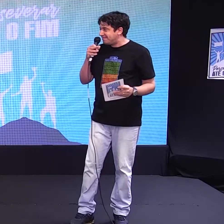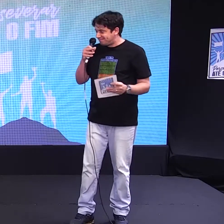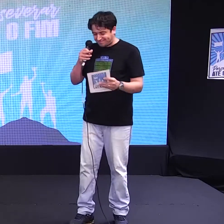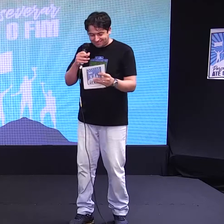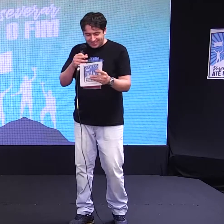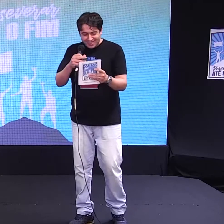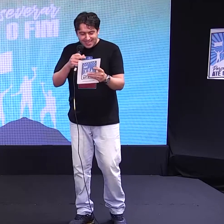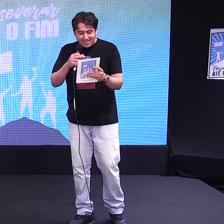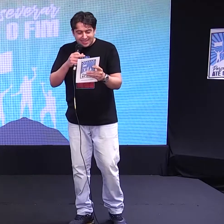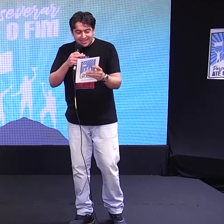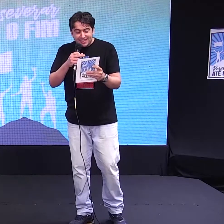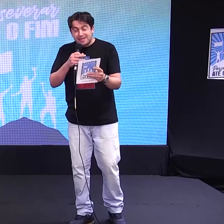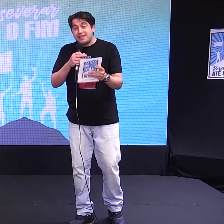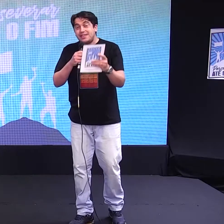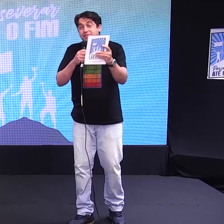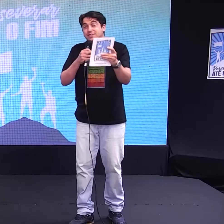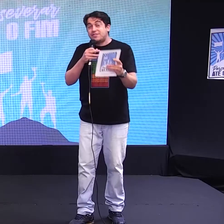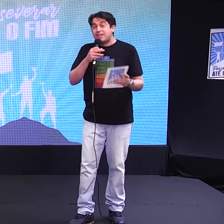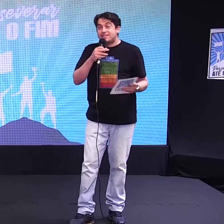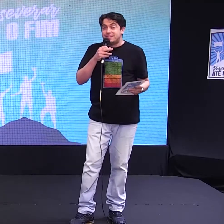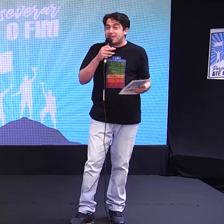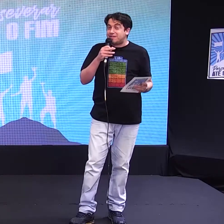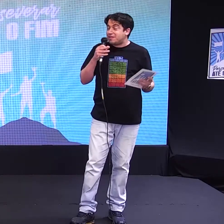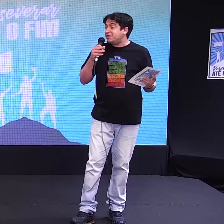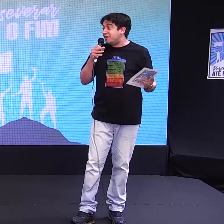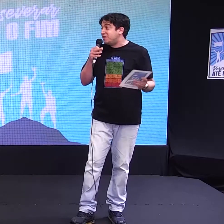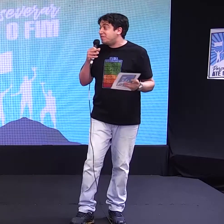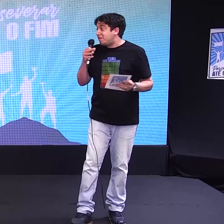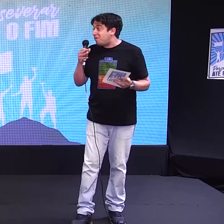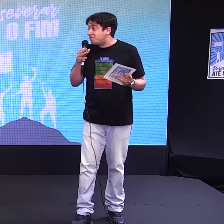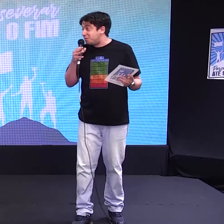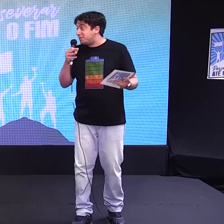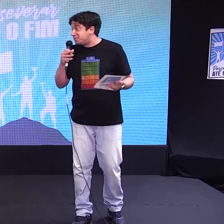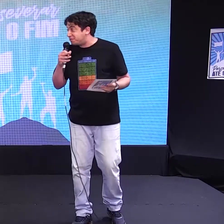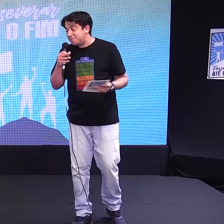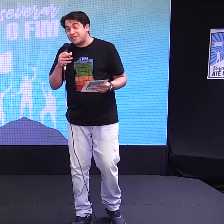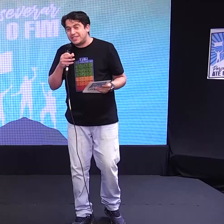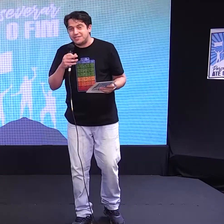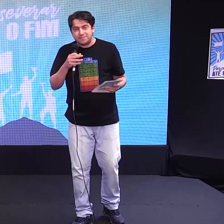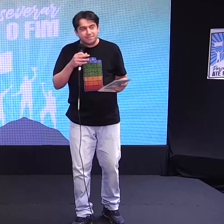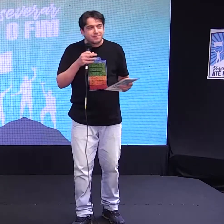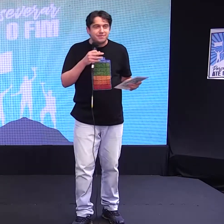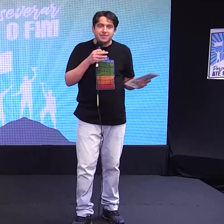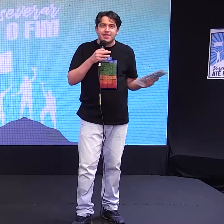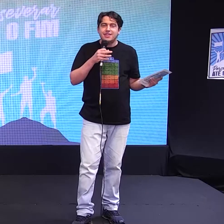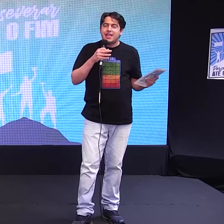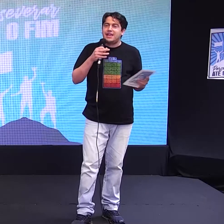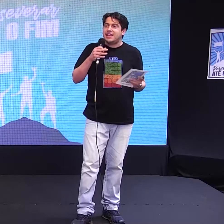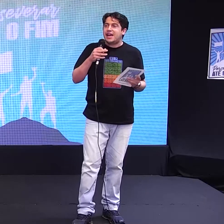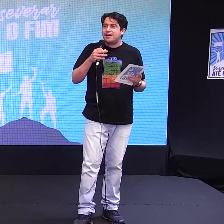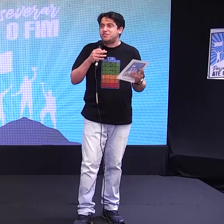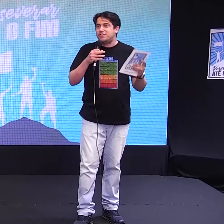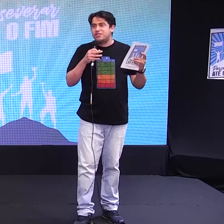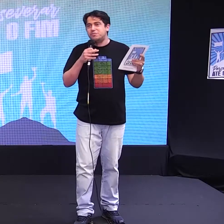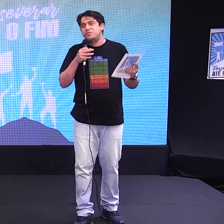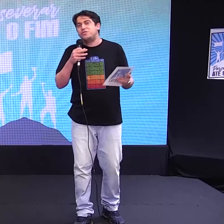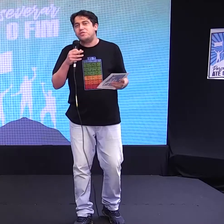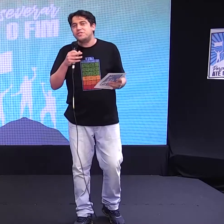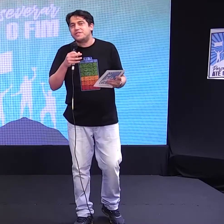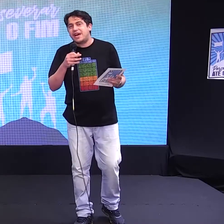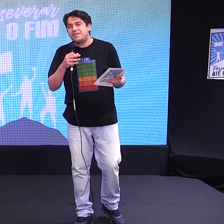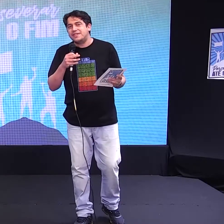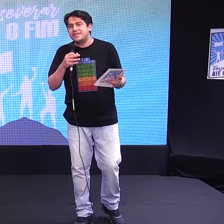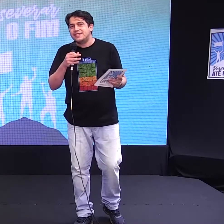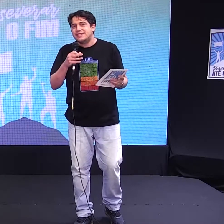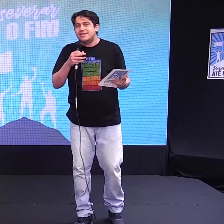Yolanda? E você fala assim, né? Já vi algumas pessoas comentando. Ah, legal, jovens do mundo